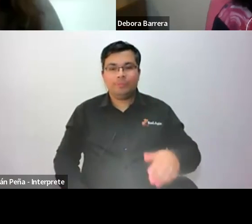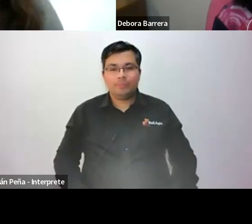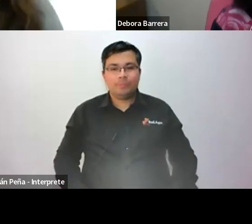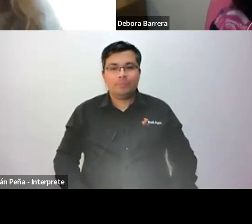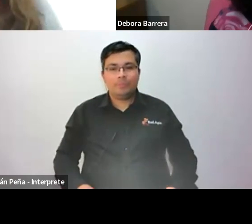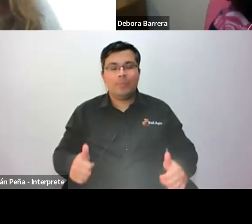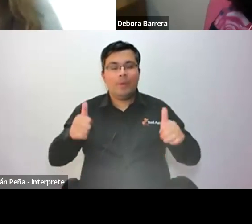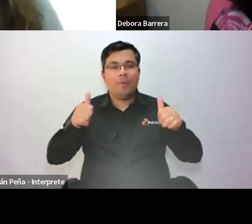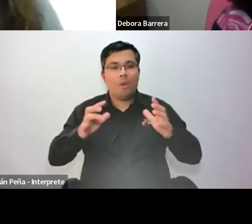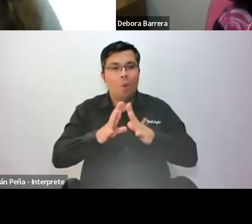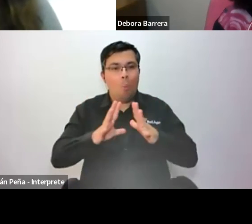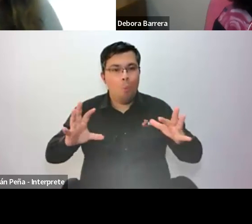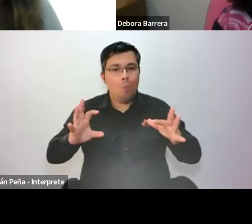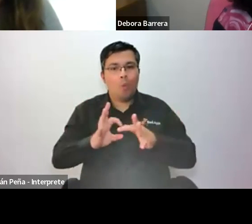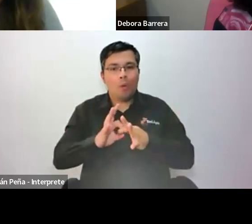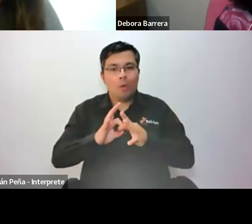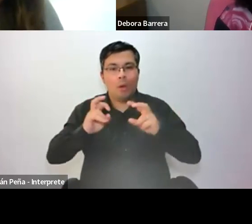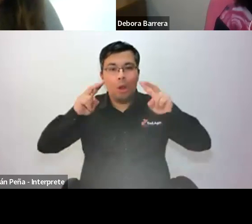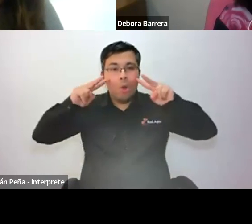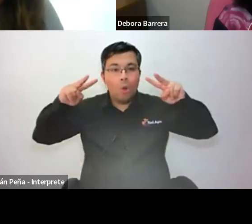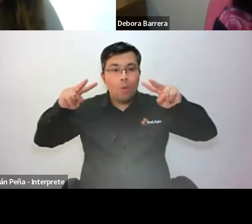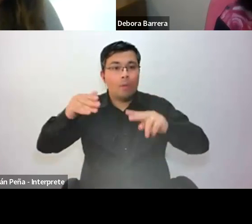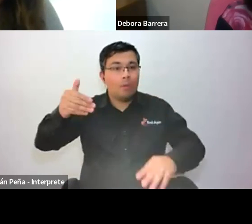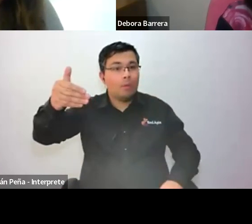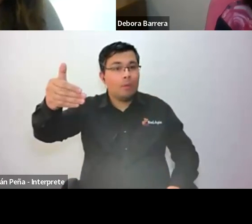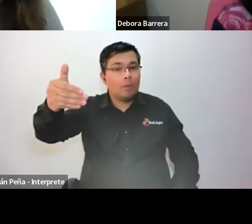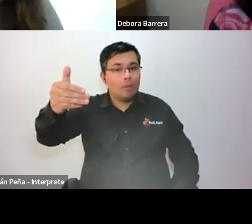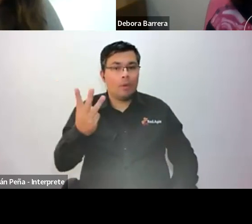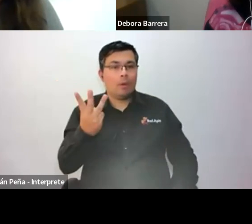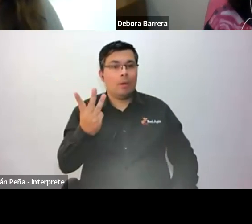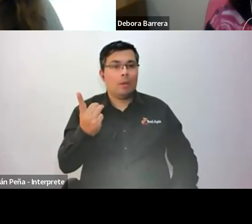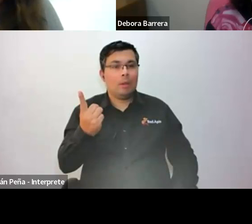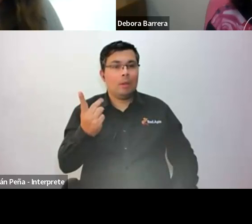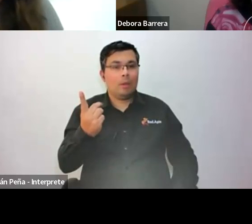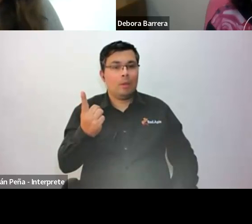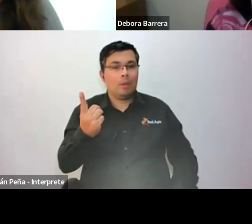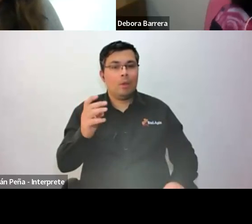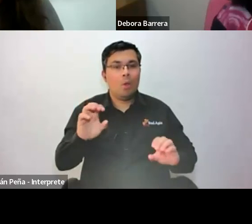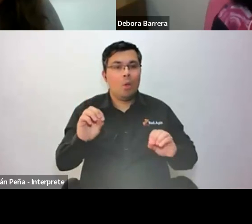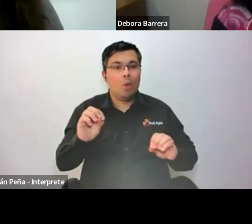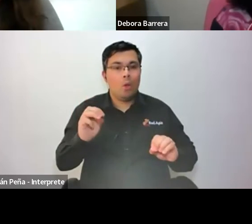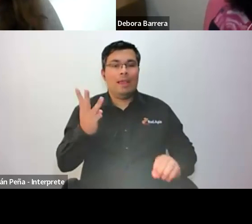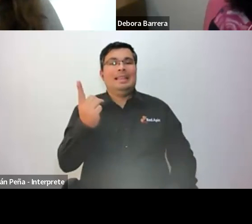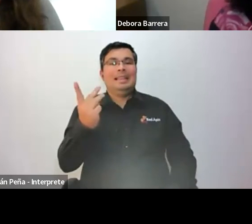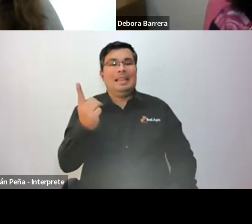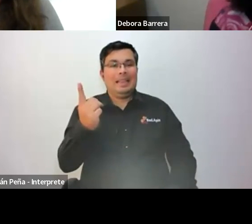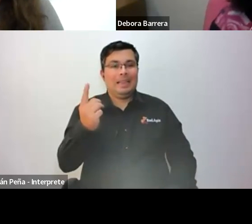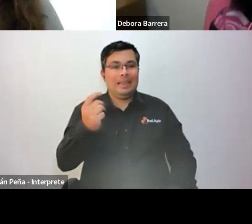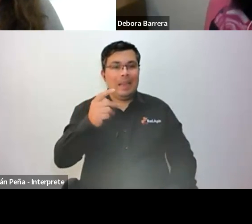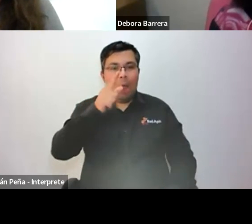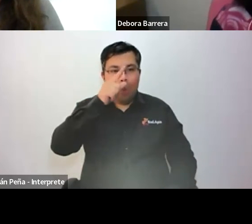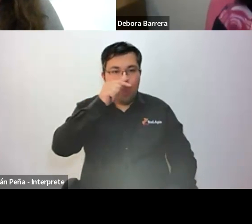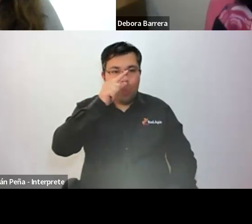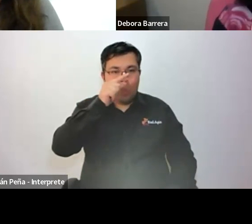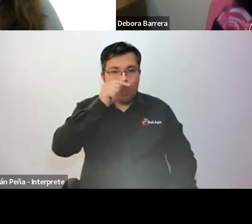Bueno, muchas gracias. Nos vemos el 31 o 31 de octubre,